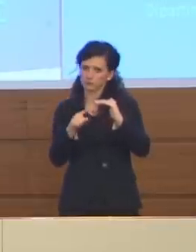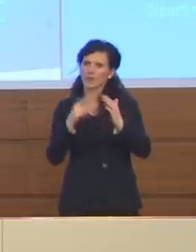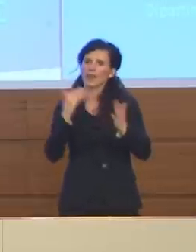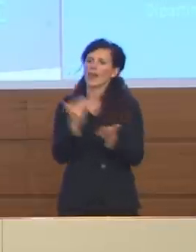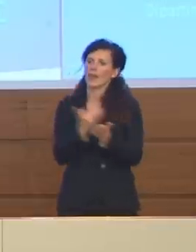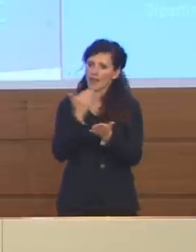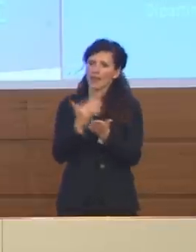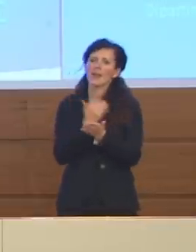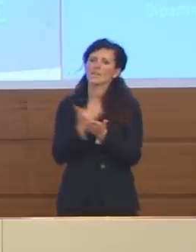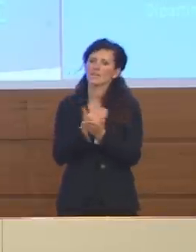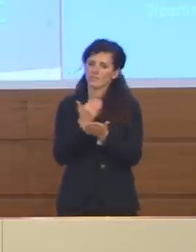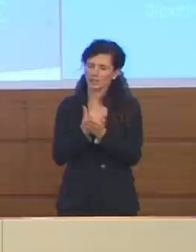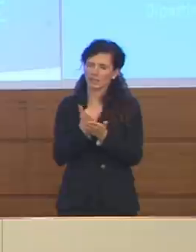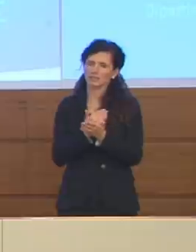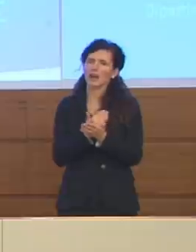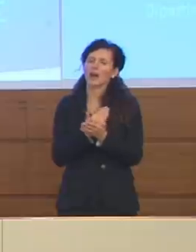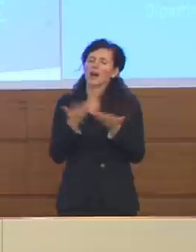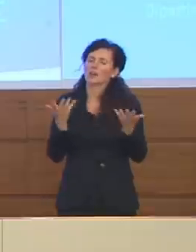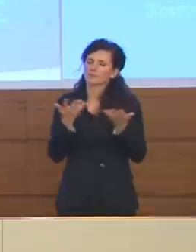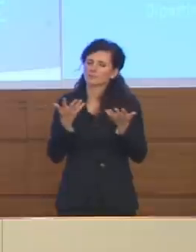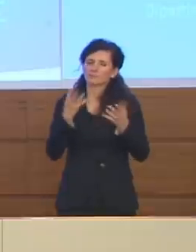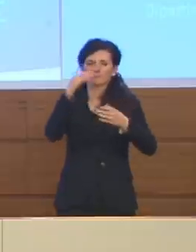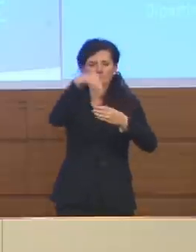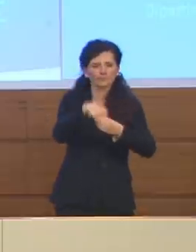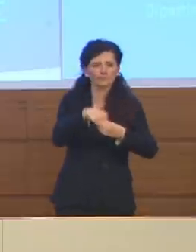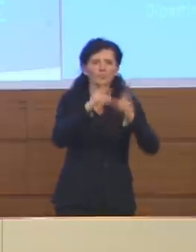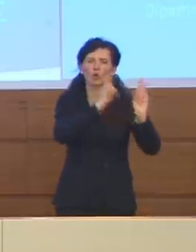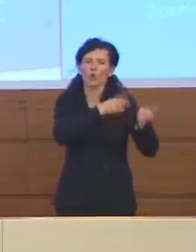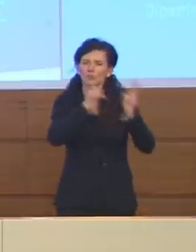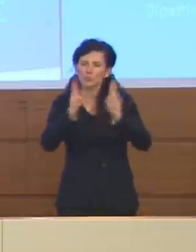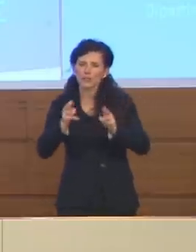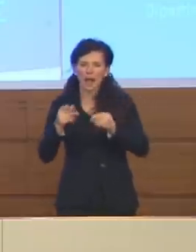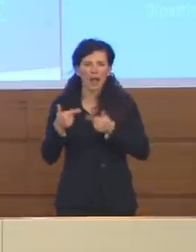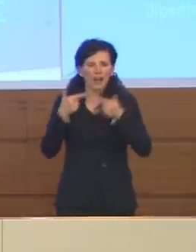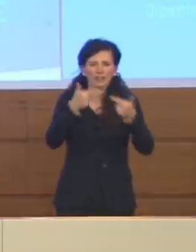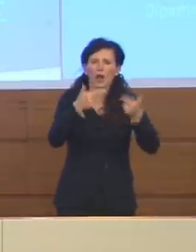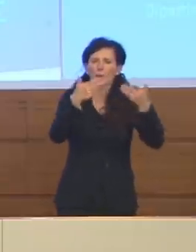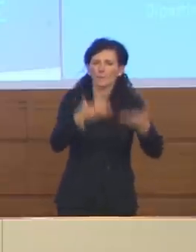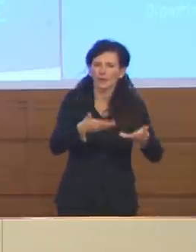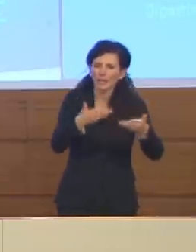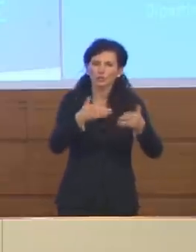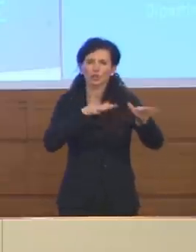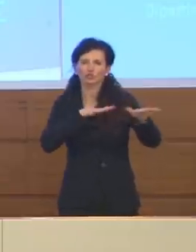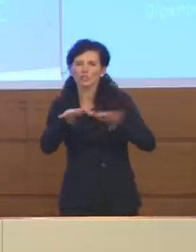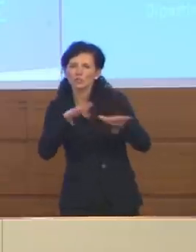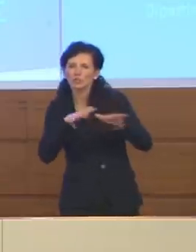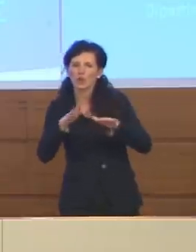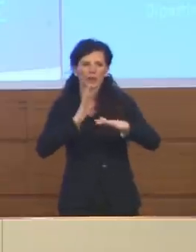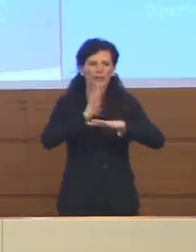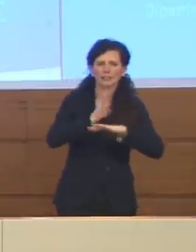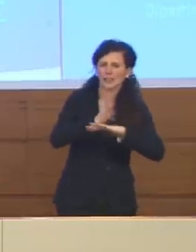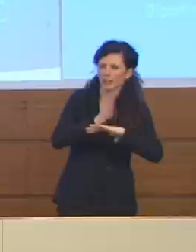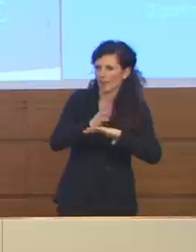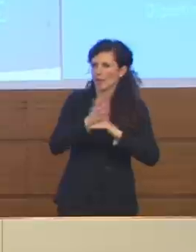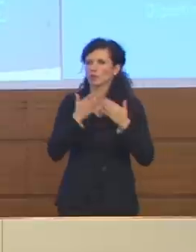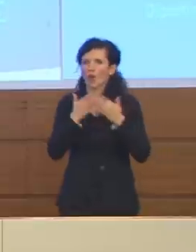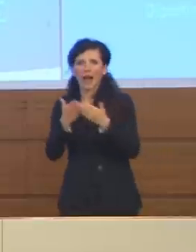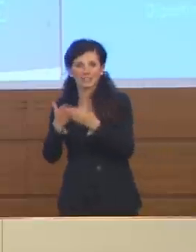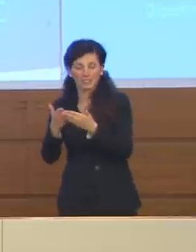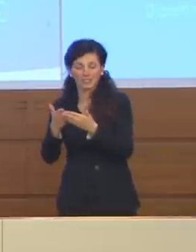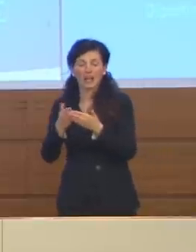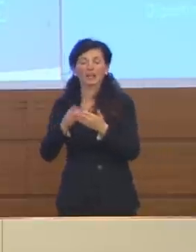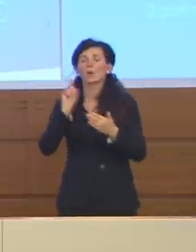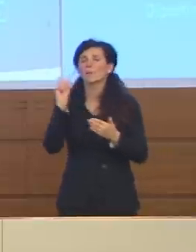quella pressione su alle strutture del sistema sanitario nazionale in particolare sulle terapie